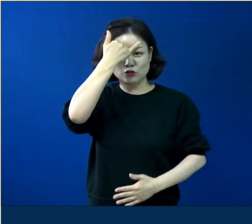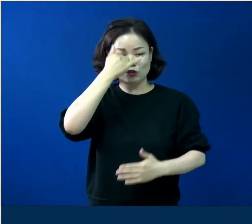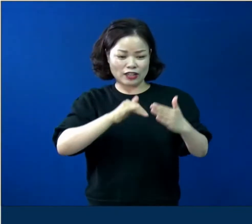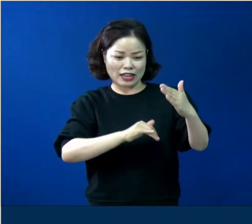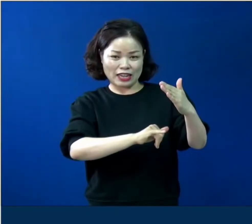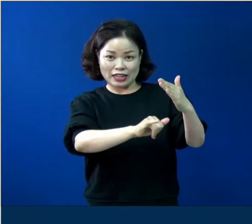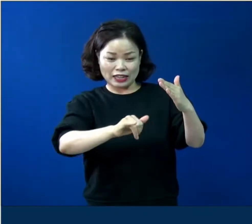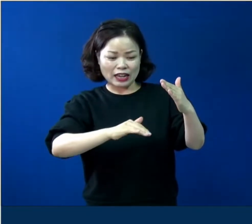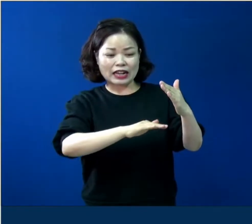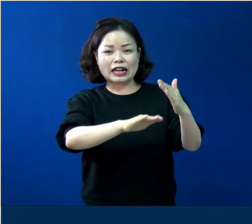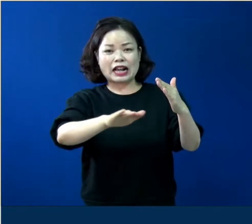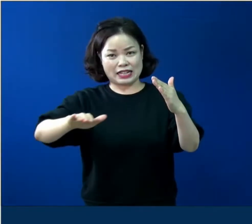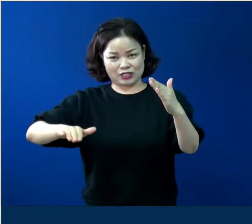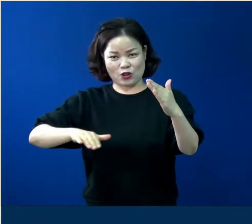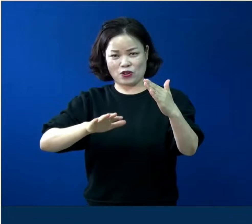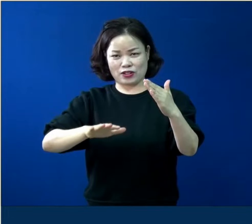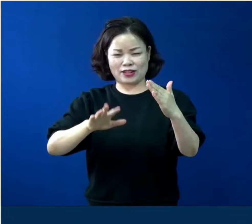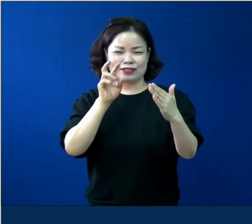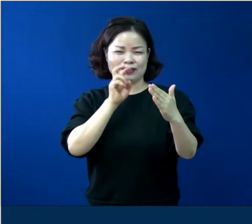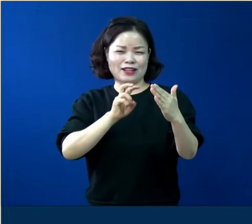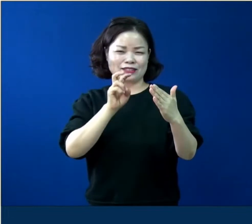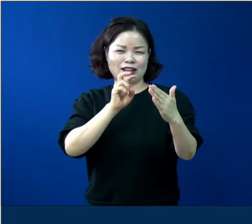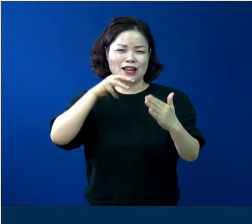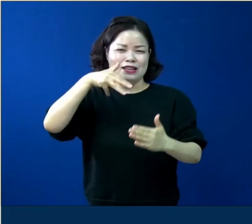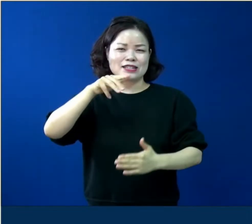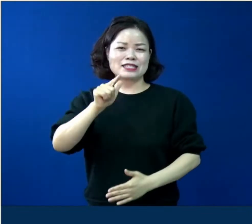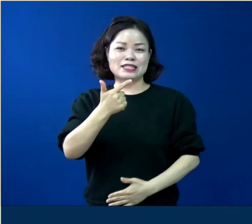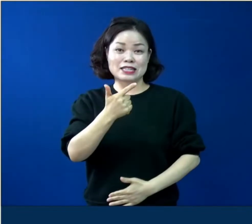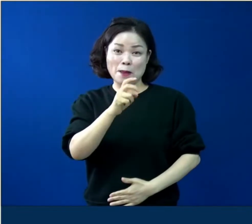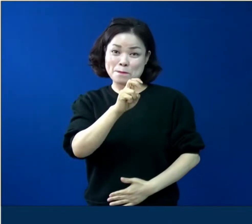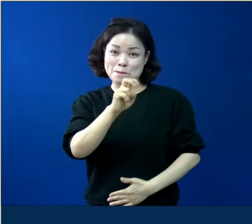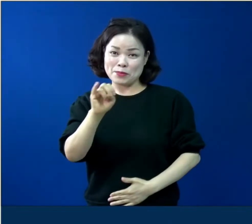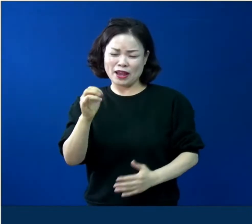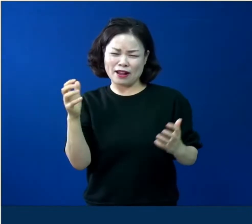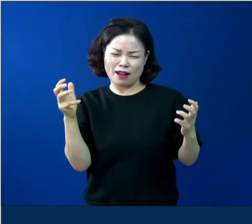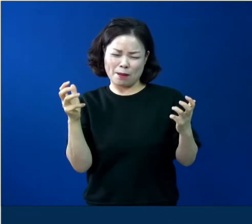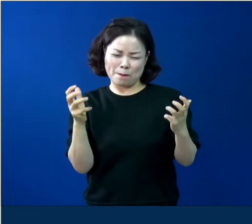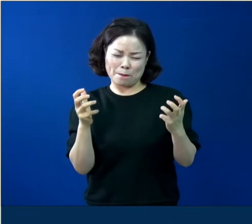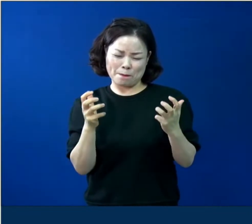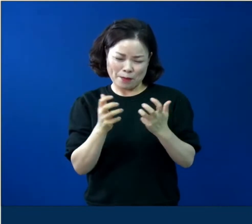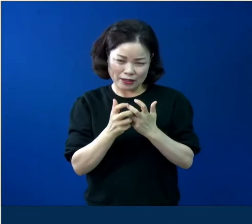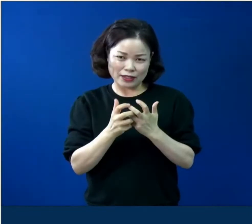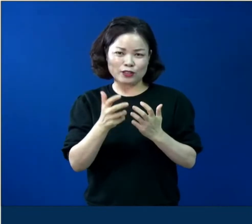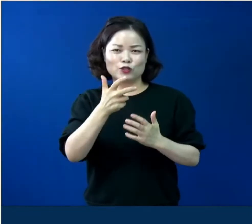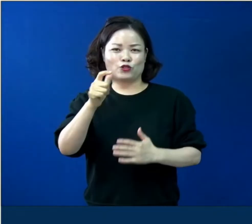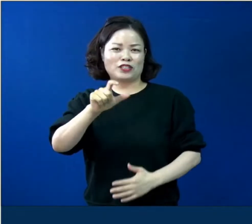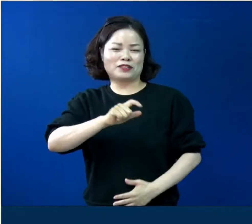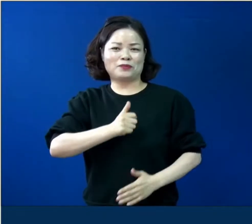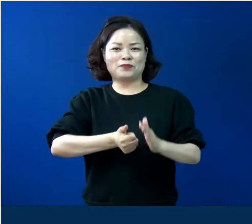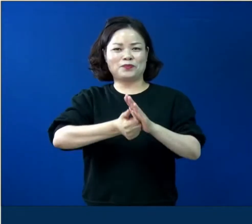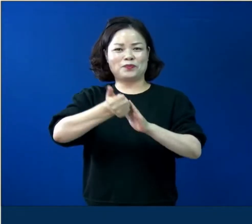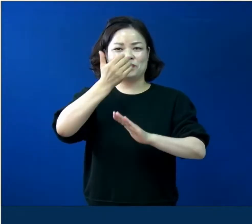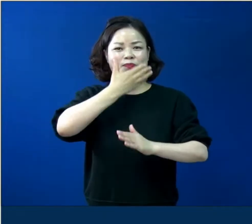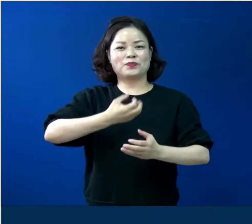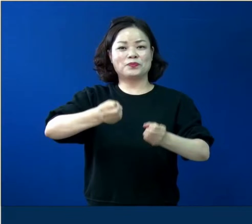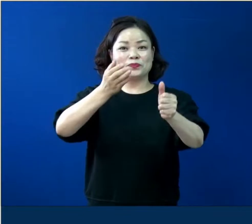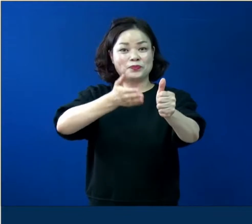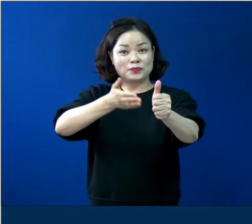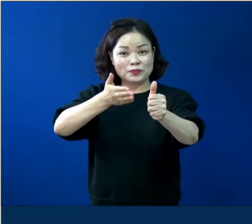가족들 가정에 찬양과 찬미가 가득하기를 주의 이름으로 소망하며